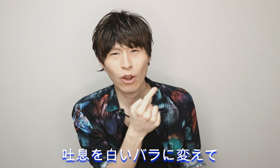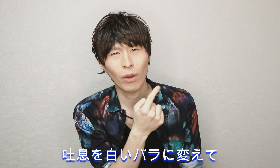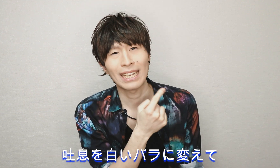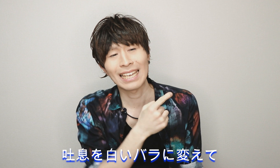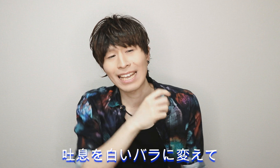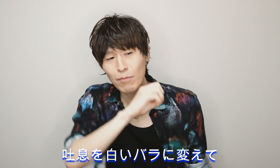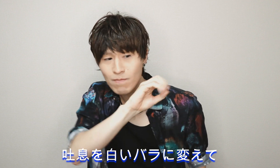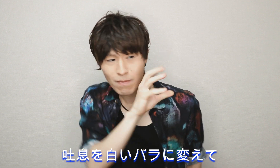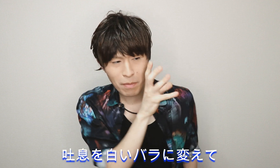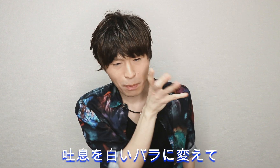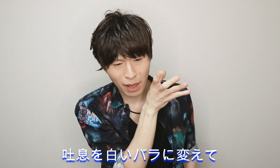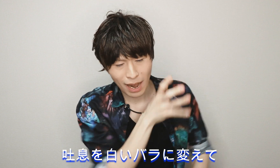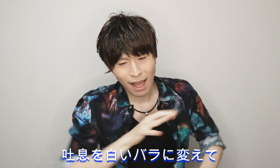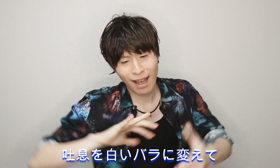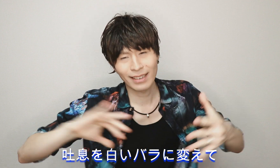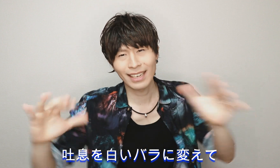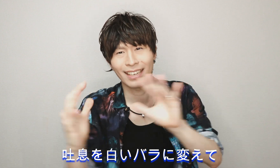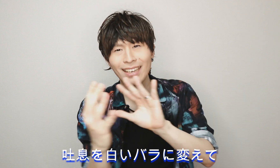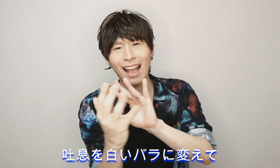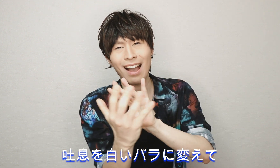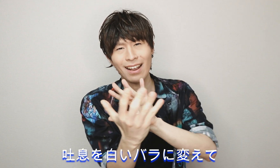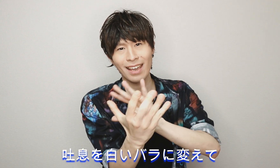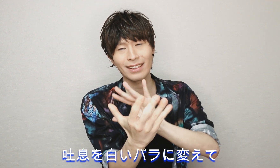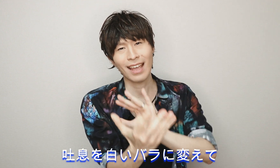いバラに変えて